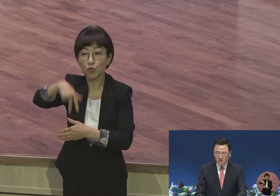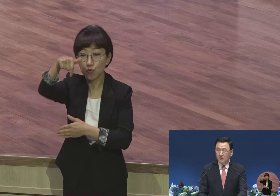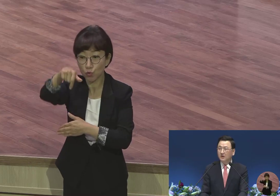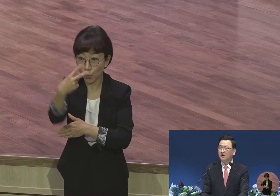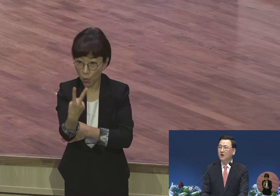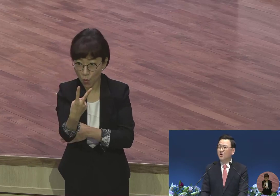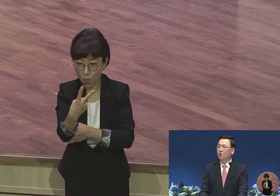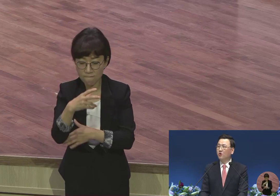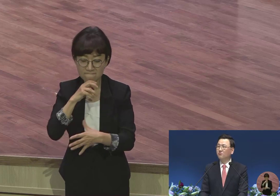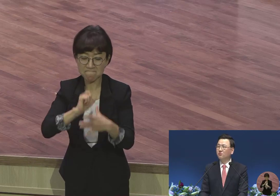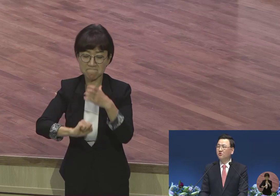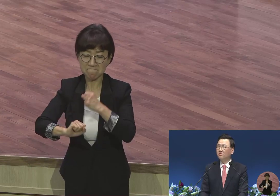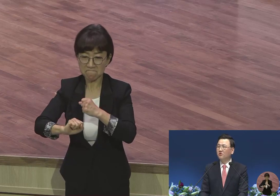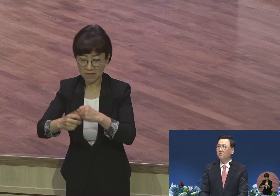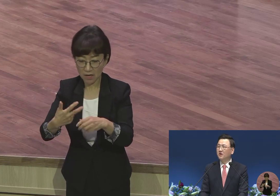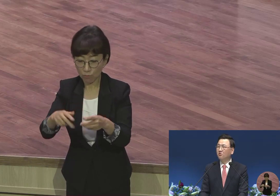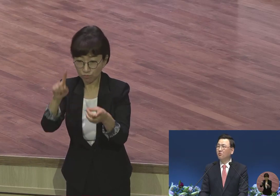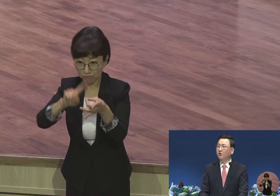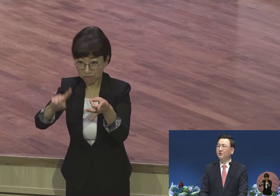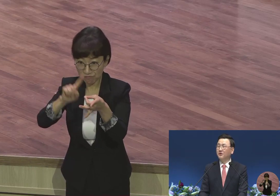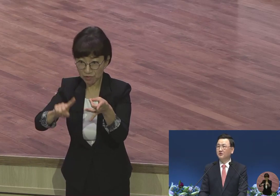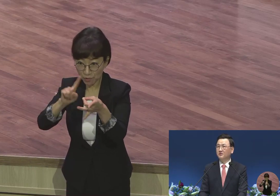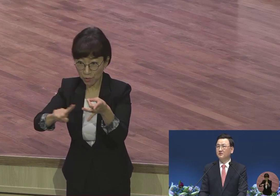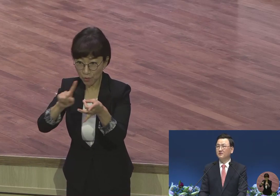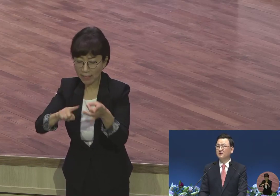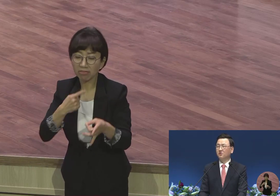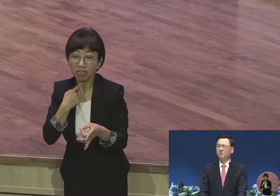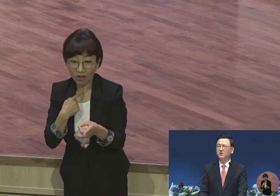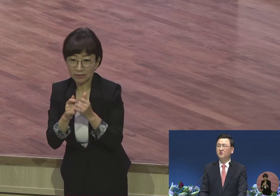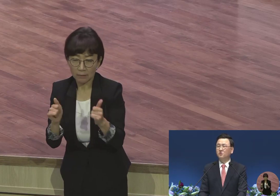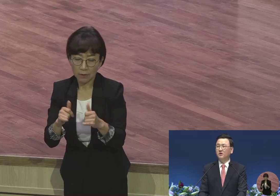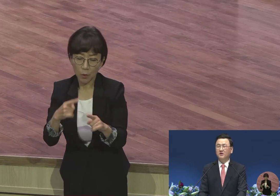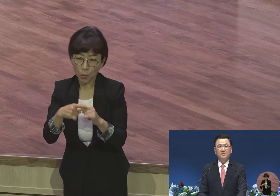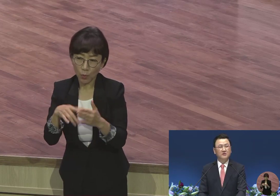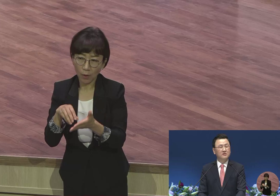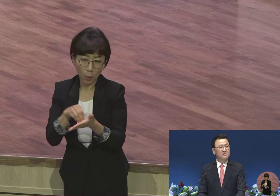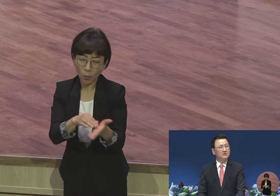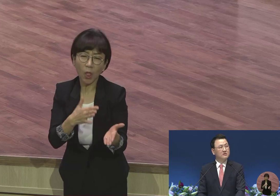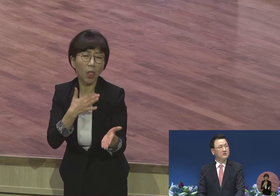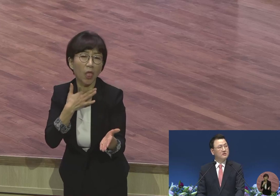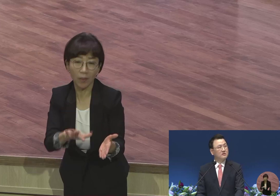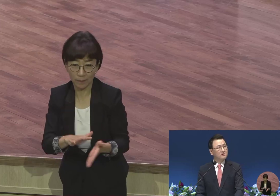생활하던 그분들이 교회 문턱 넘기가 너무 어려워요. 너무 생소해.